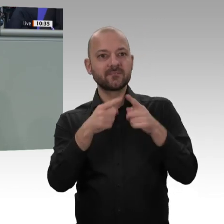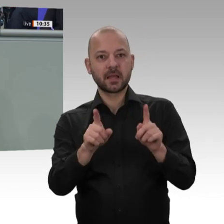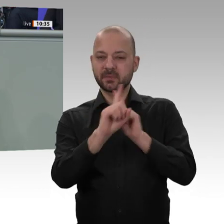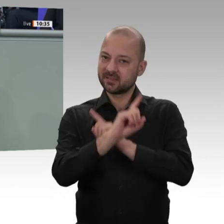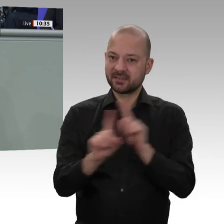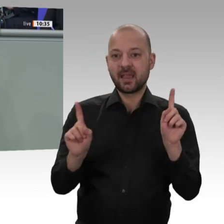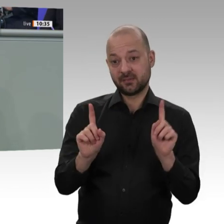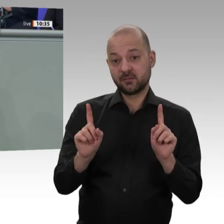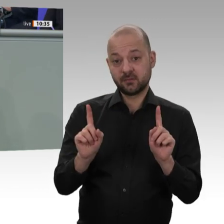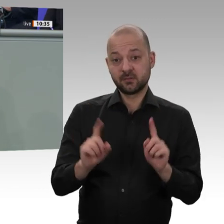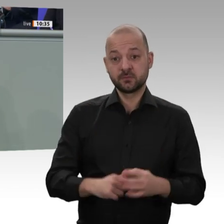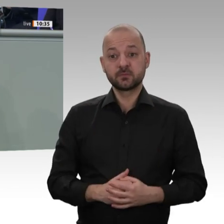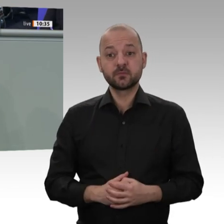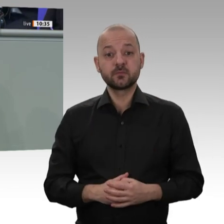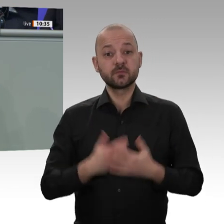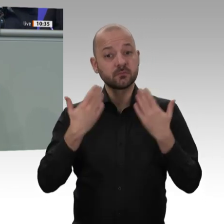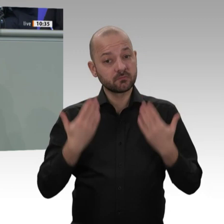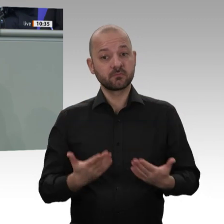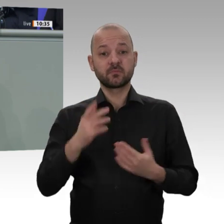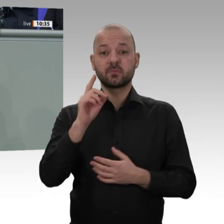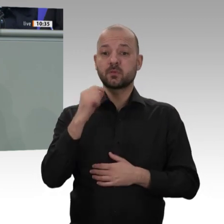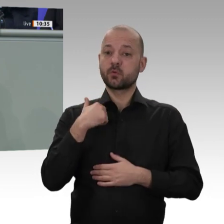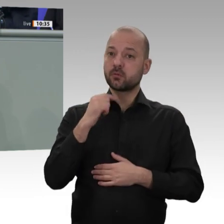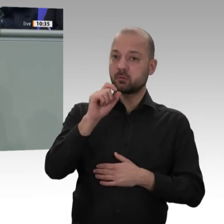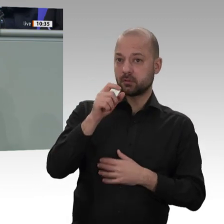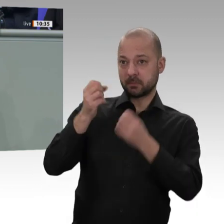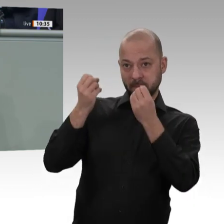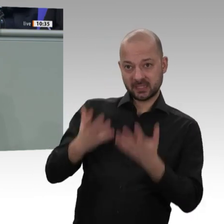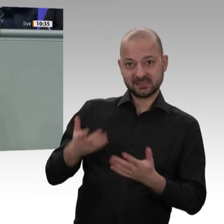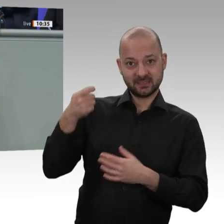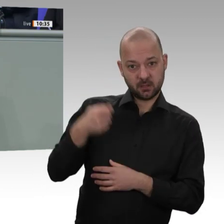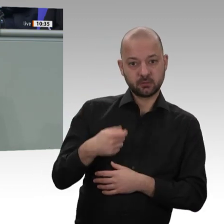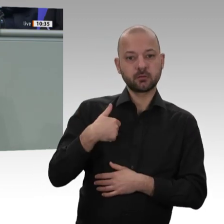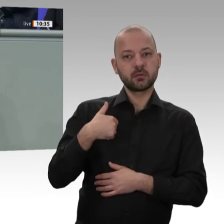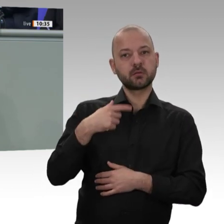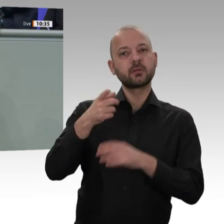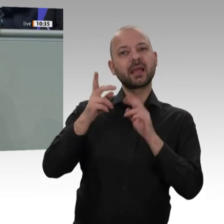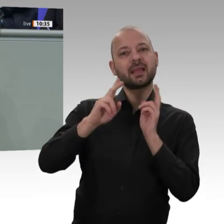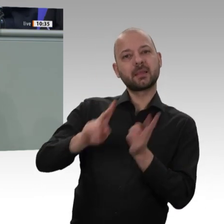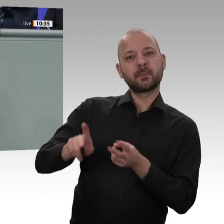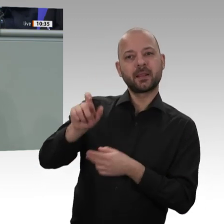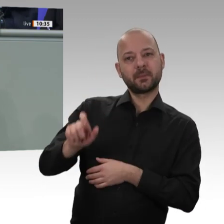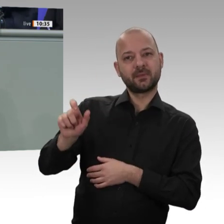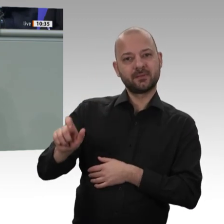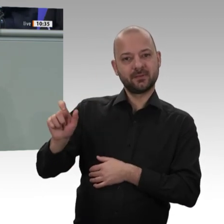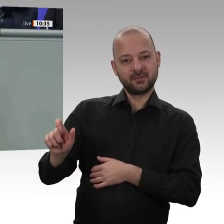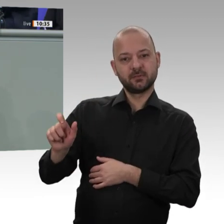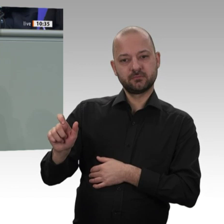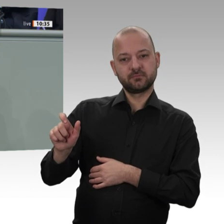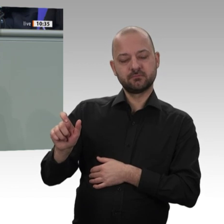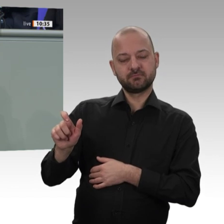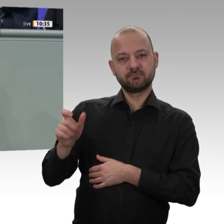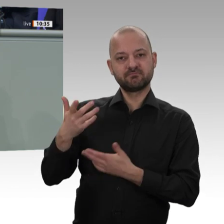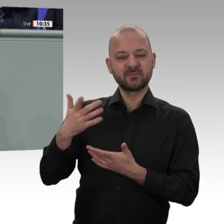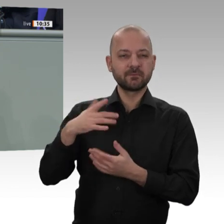Hass, Hetze und Rassismus. Wir werden nicht zulassen, dass sich diese Gesellschaft spaltet. Wir werden nicht zulassen, dass Menschen